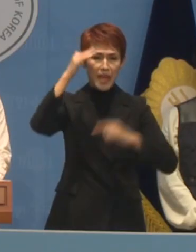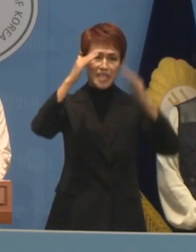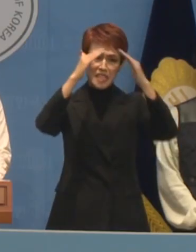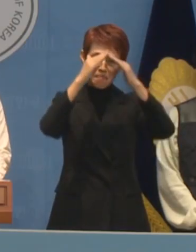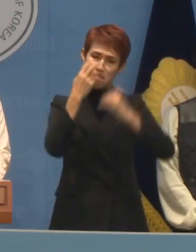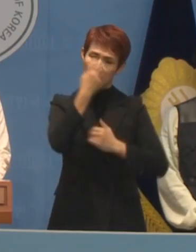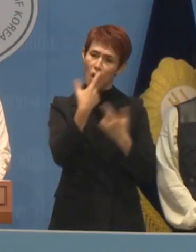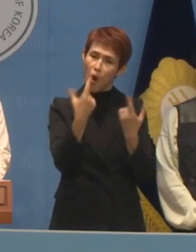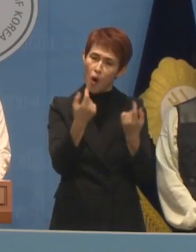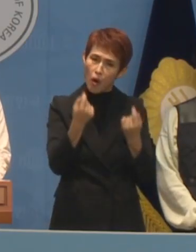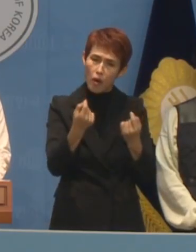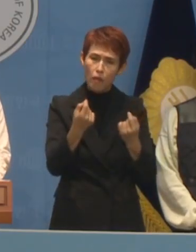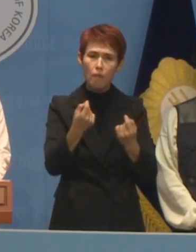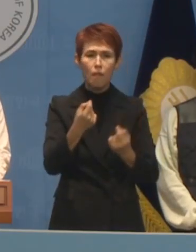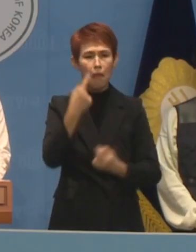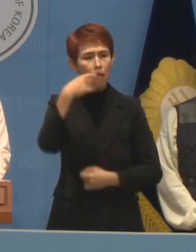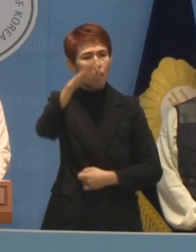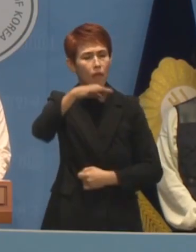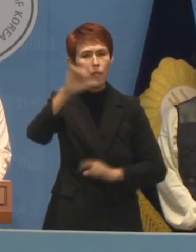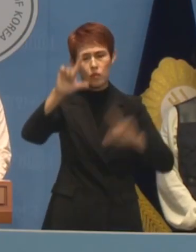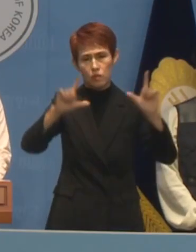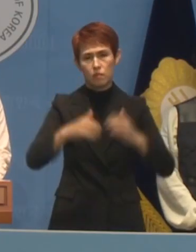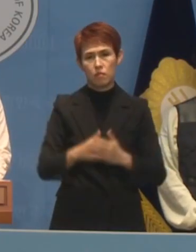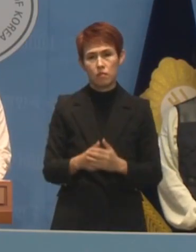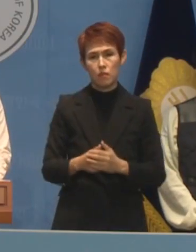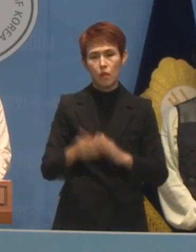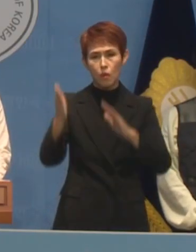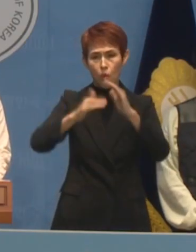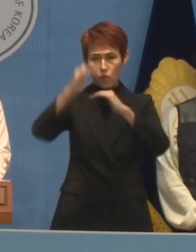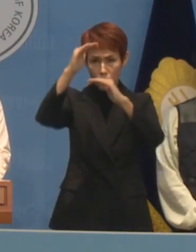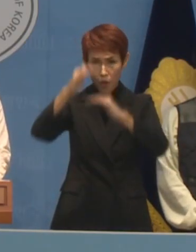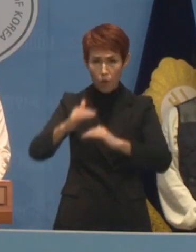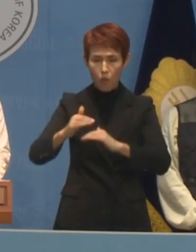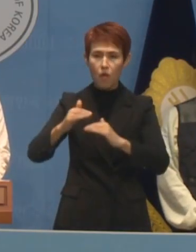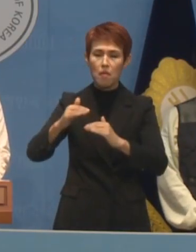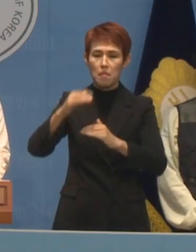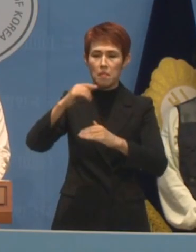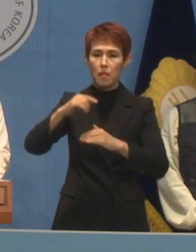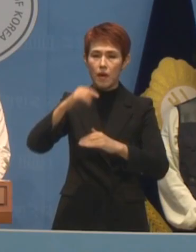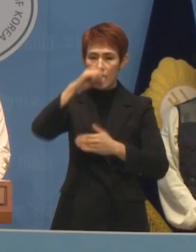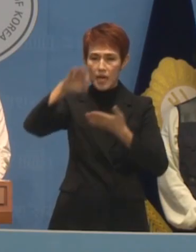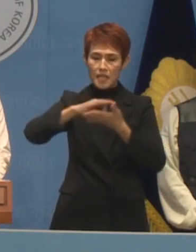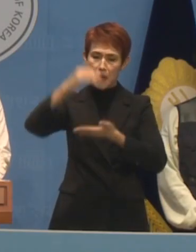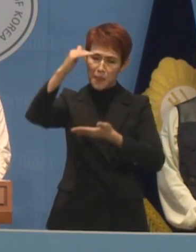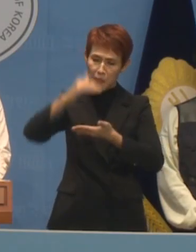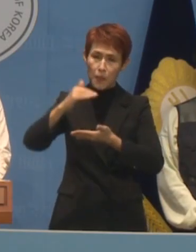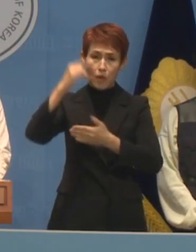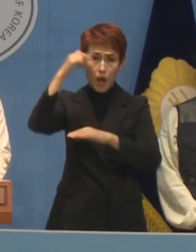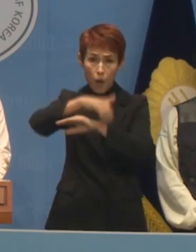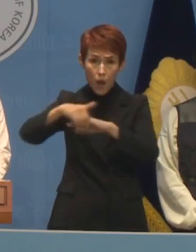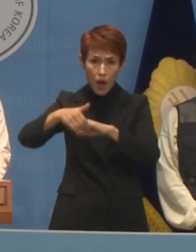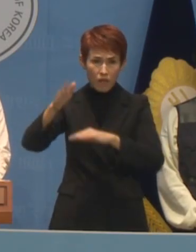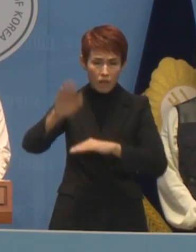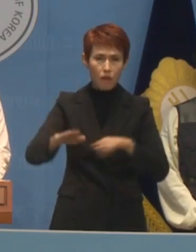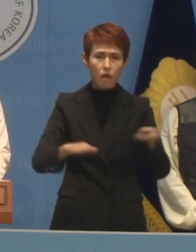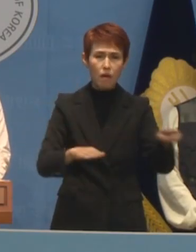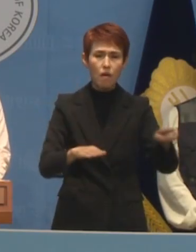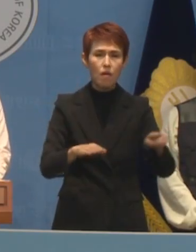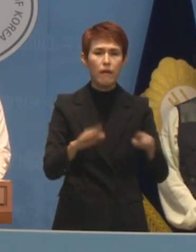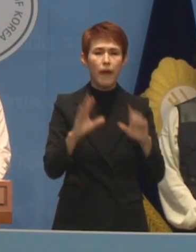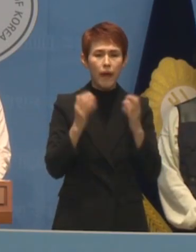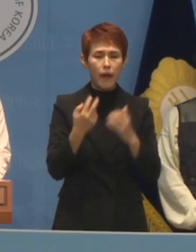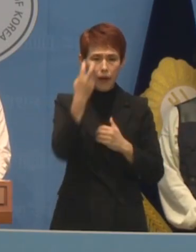있는 실정입니다. 공문 내용상 허울 좋은 감축 계획이지 실상은 연병가 및 육아휴직으로 인한 보안